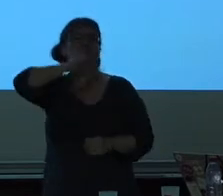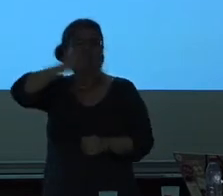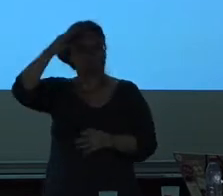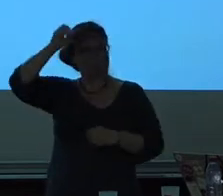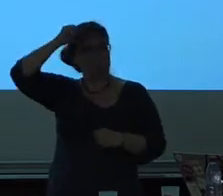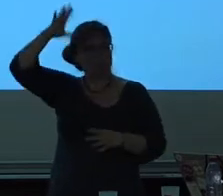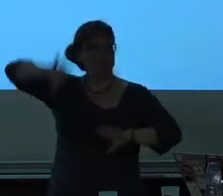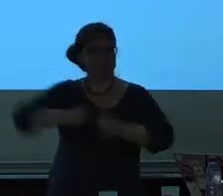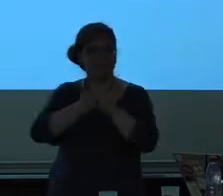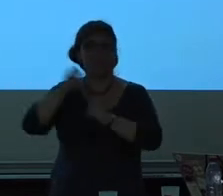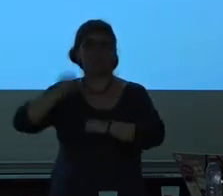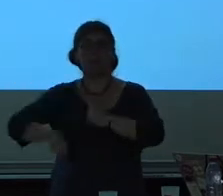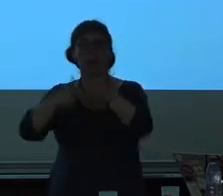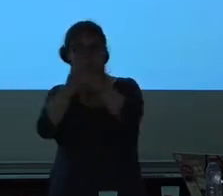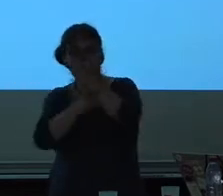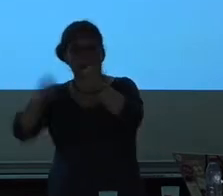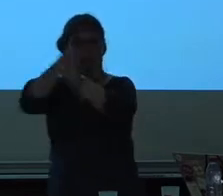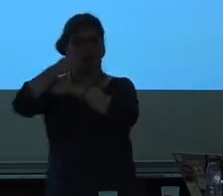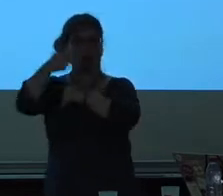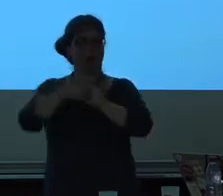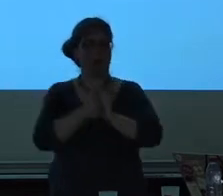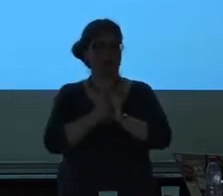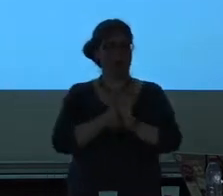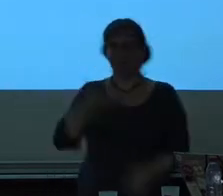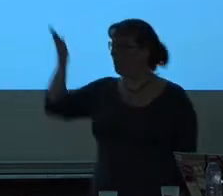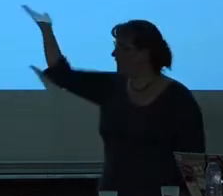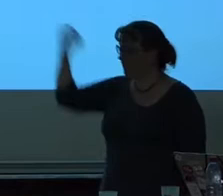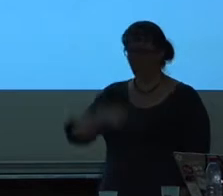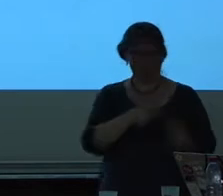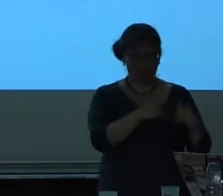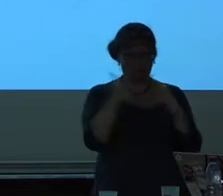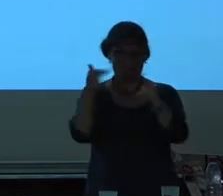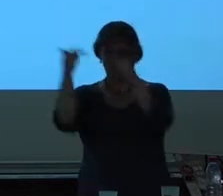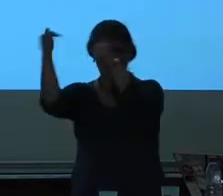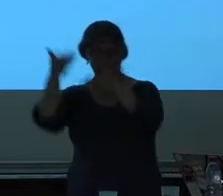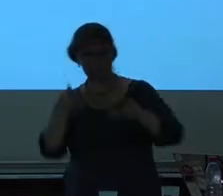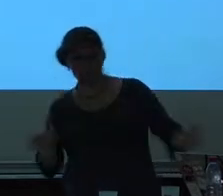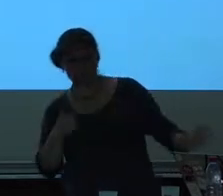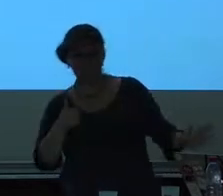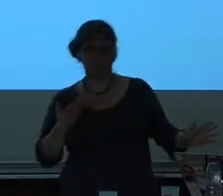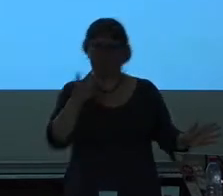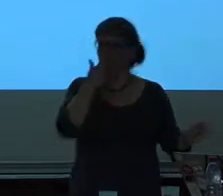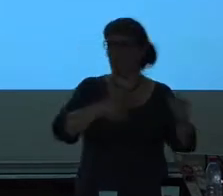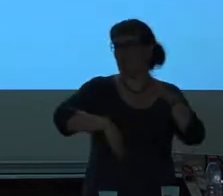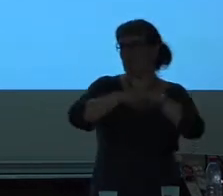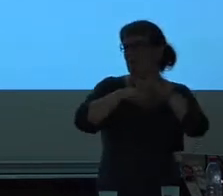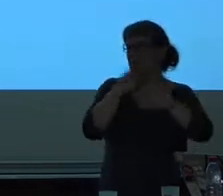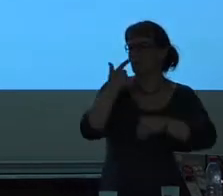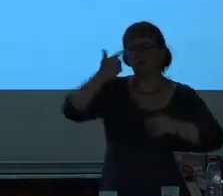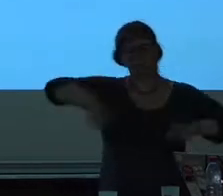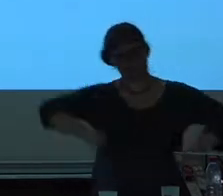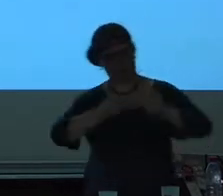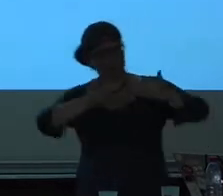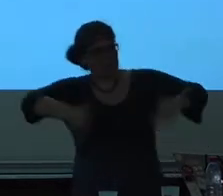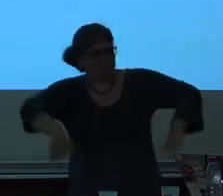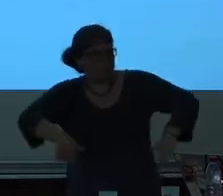Mais je ne sais pas pour vous, mais moi, je trouve que c'est un petit peu limitant de penser uniquement en savoir-faire. Parce qu'en fait, on omet